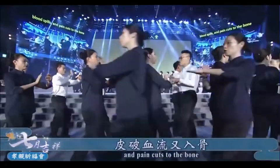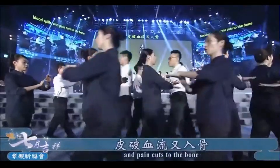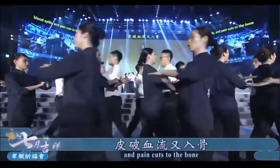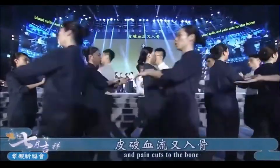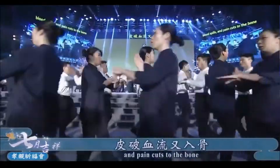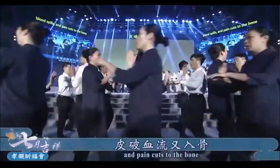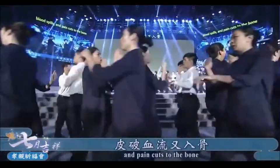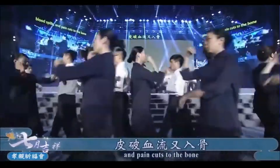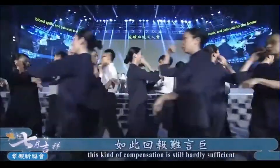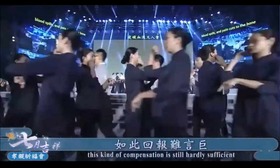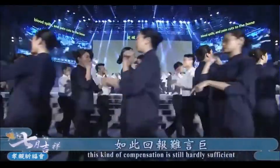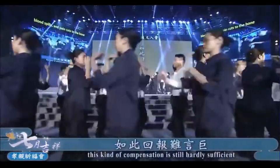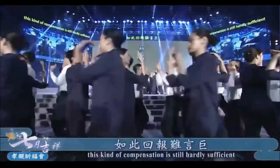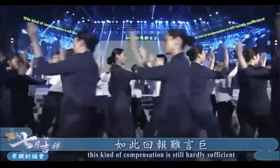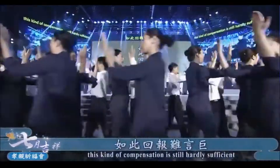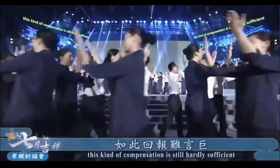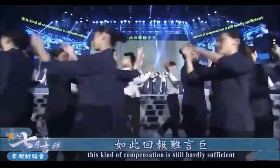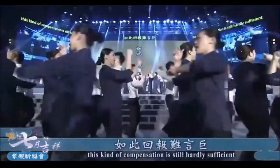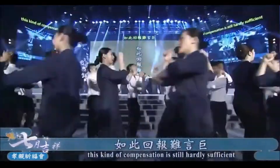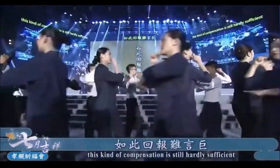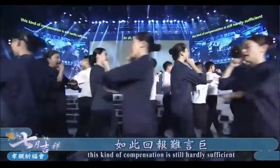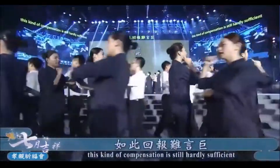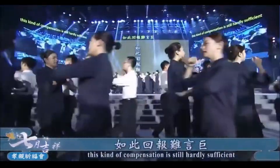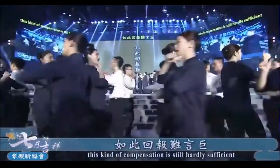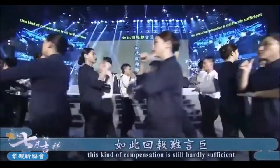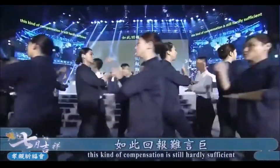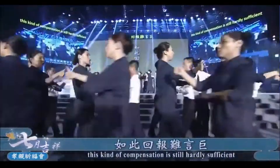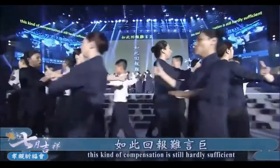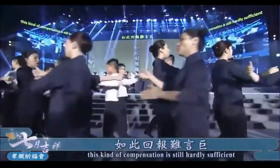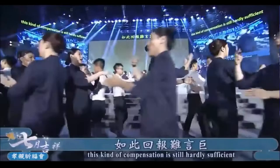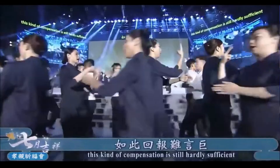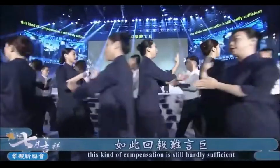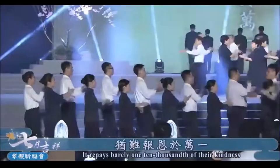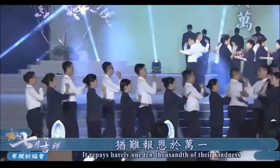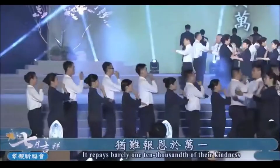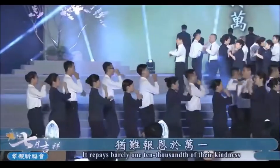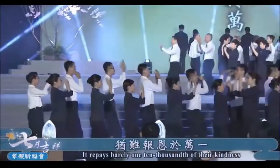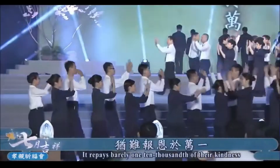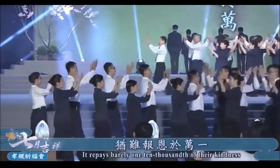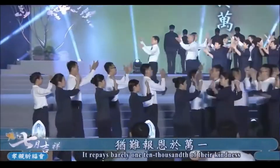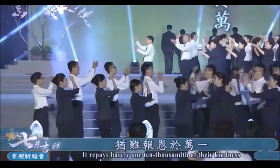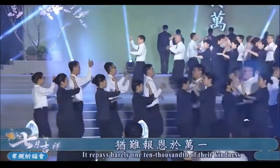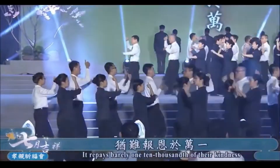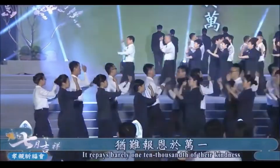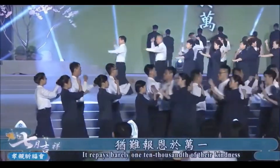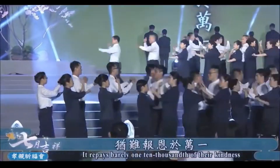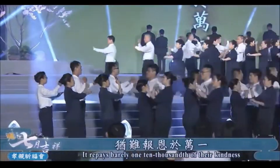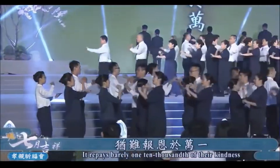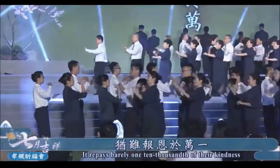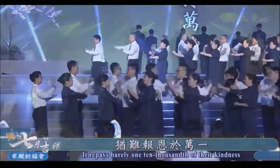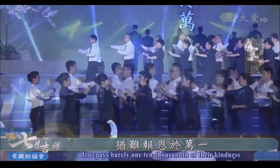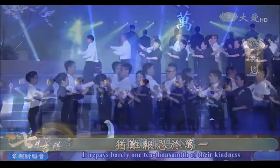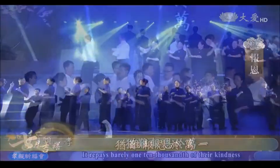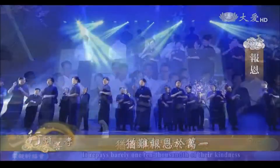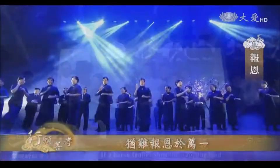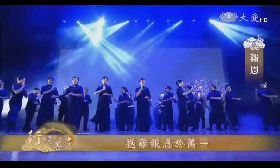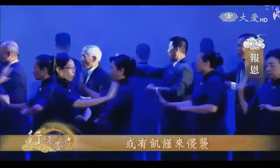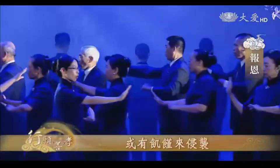故，如此回报难言去，又难报恩于万一，我